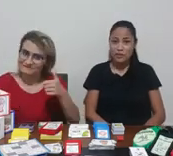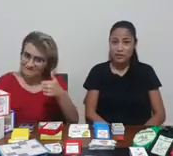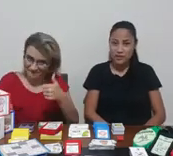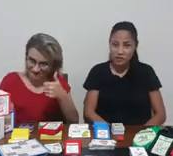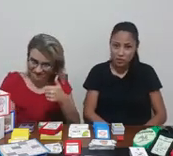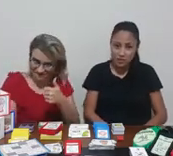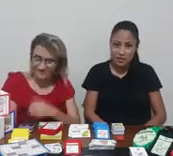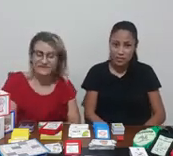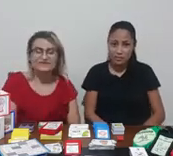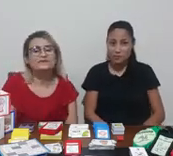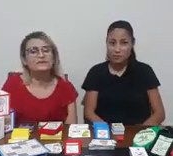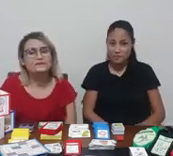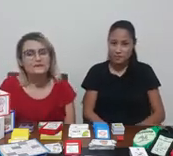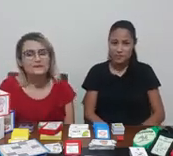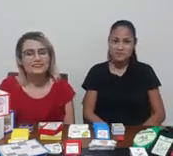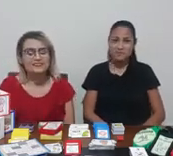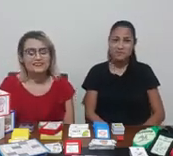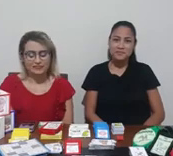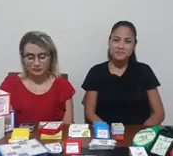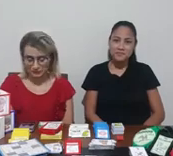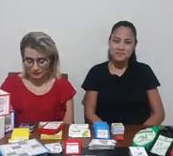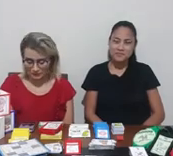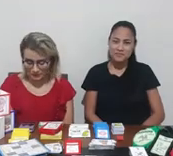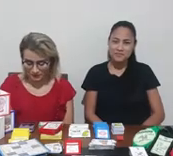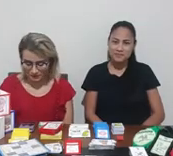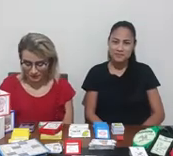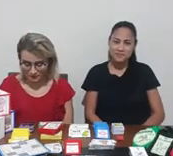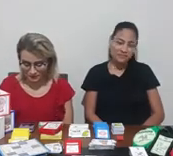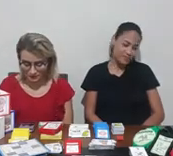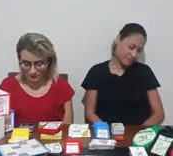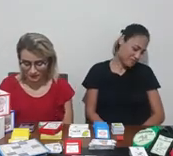Informa que nossa live vai começar, tá bom?